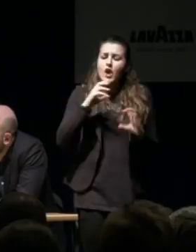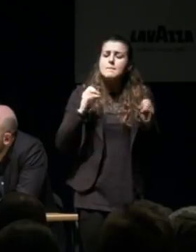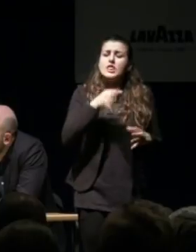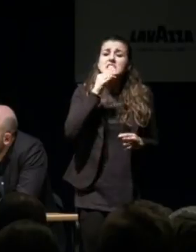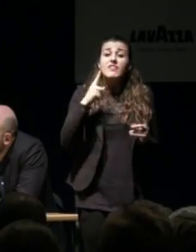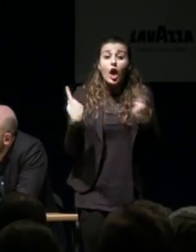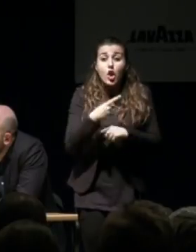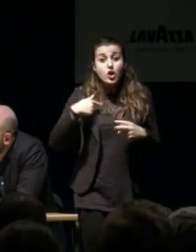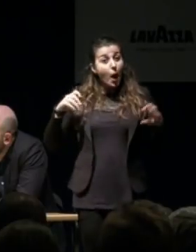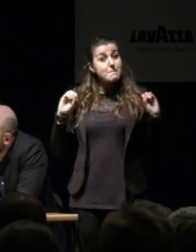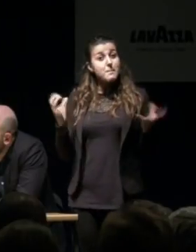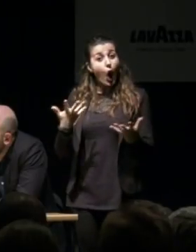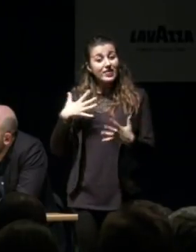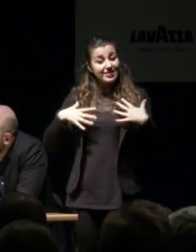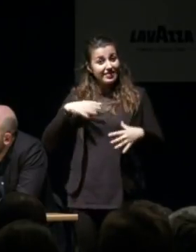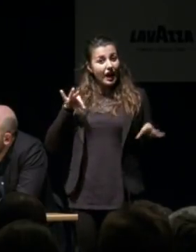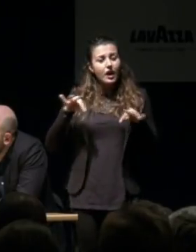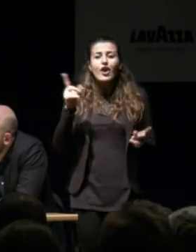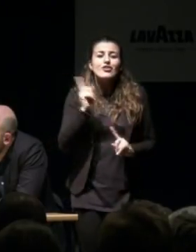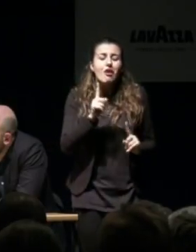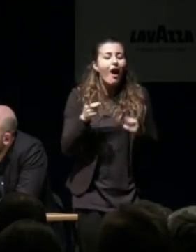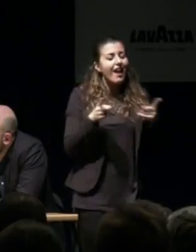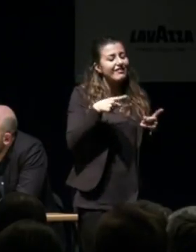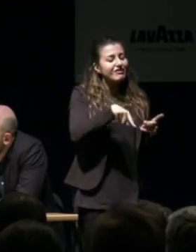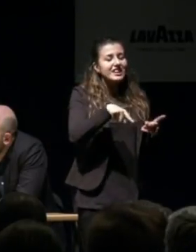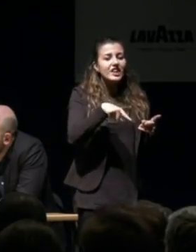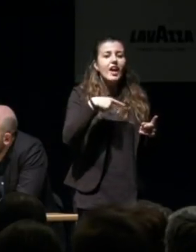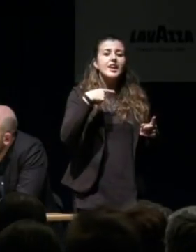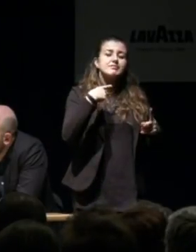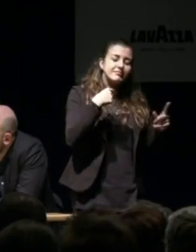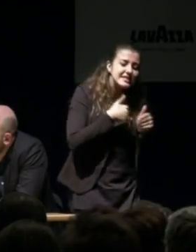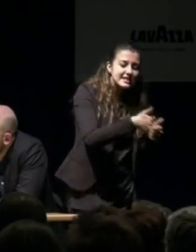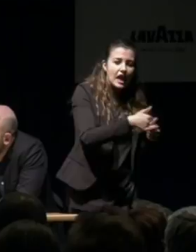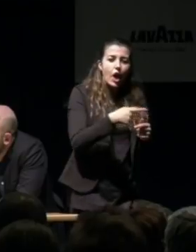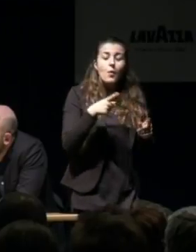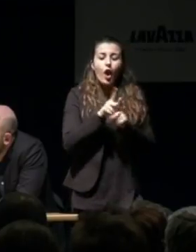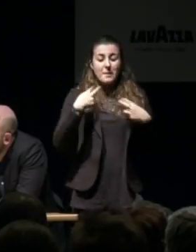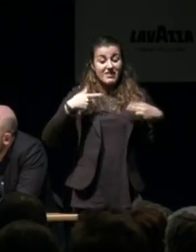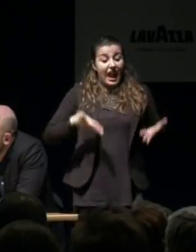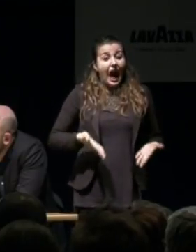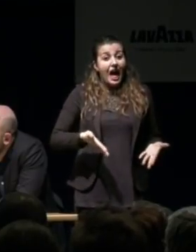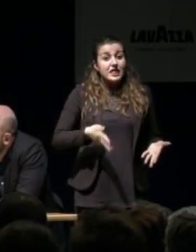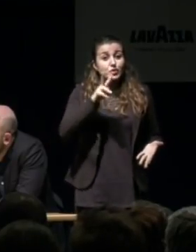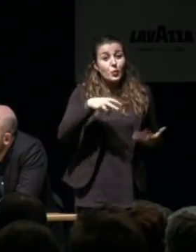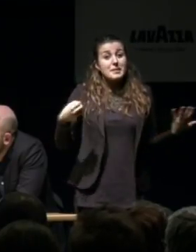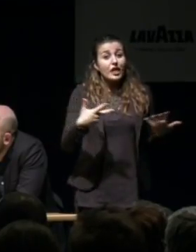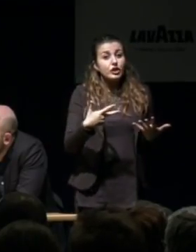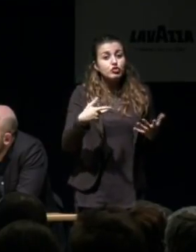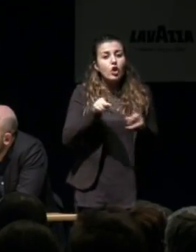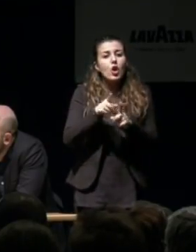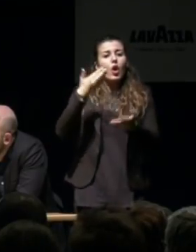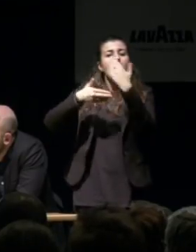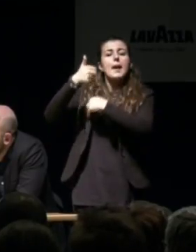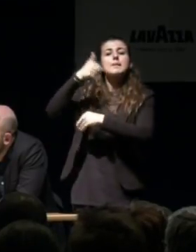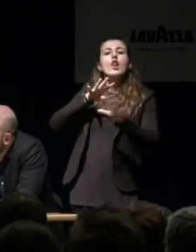vuol dire essere presenti al proprio tempo non vivere oggi negli anni 50 negli anni ottanta negli henson